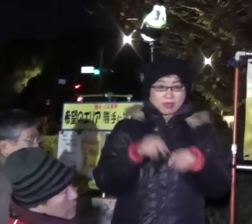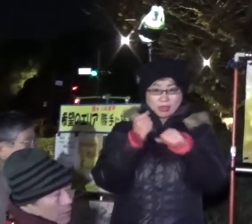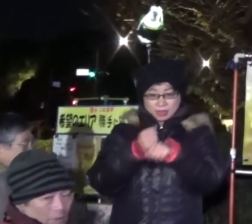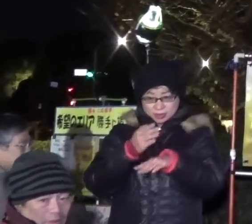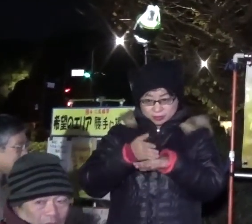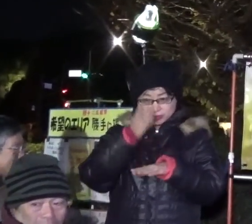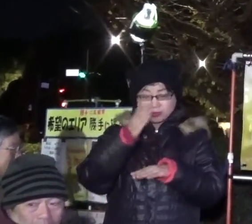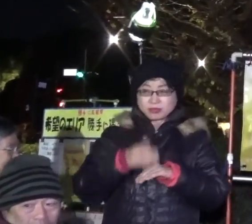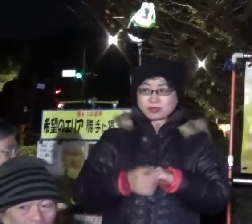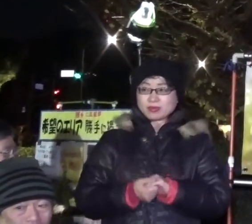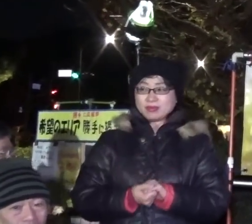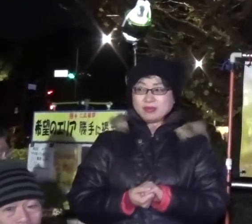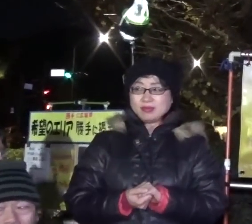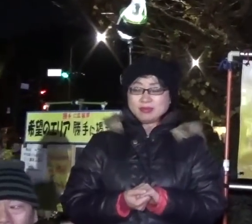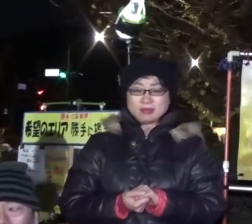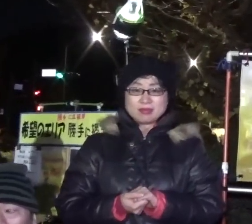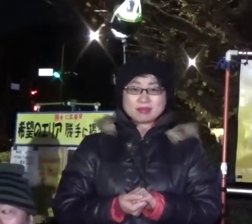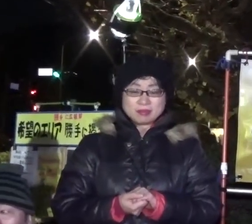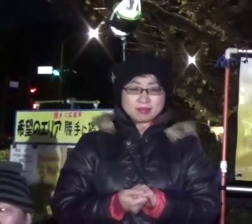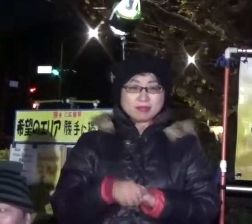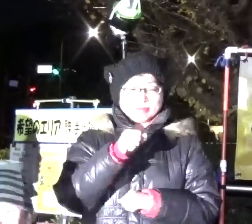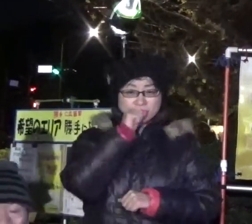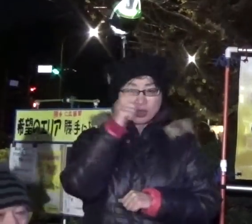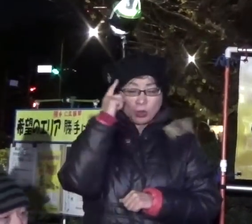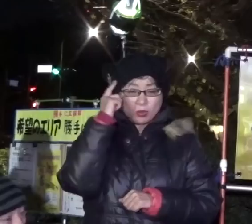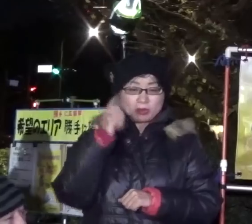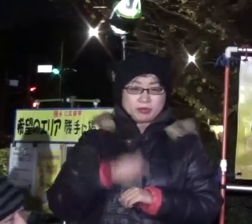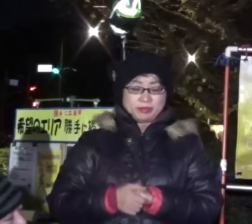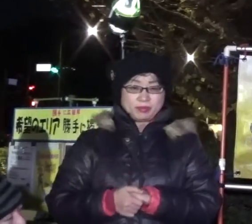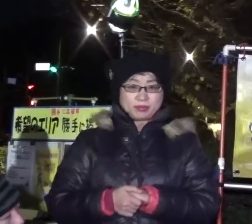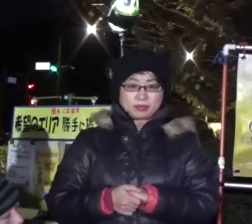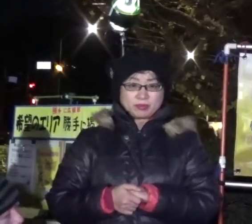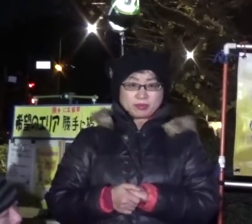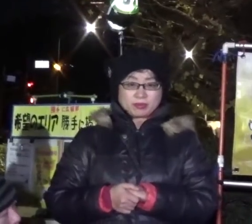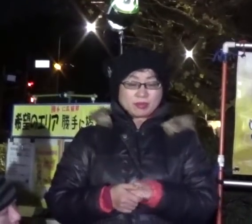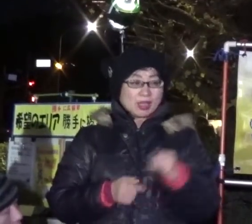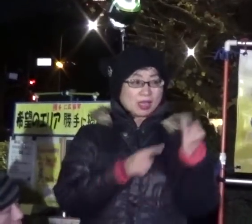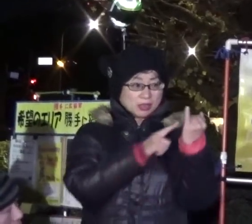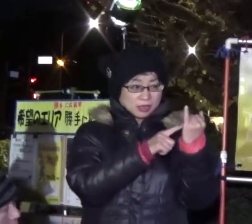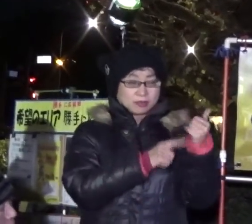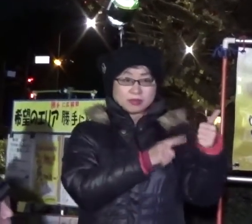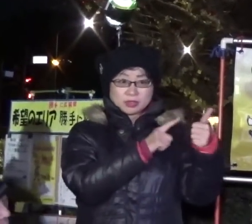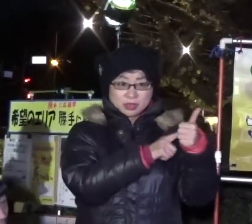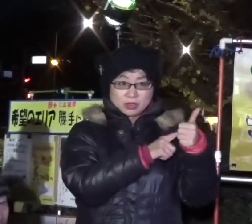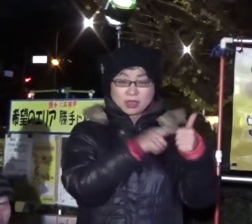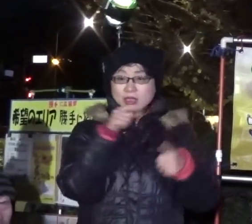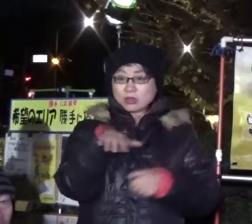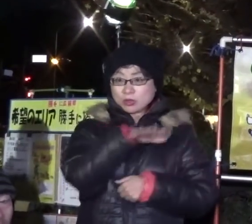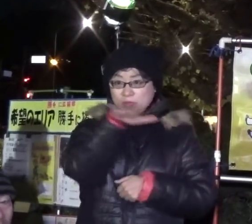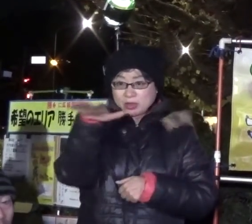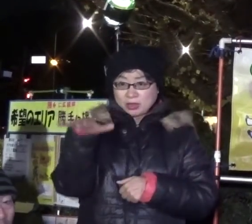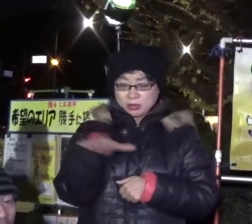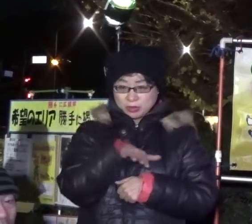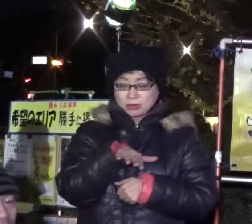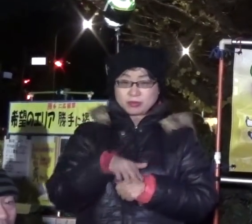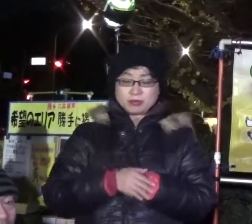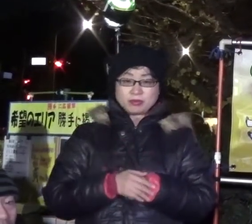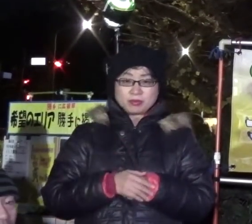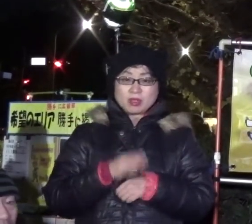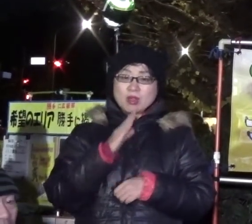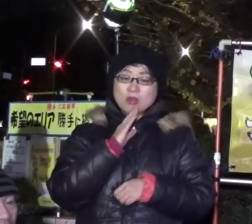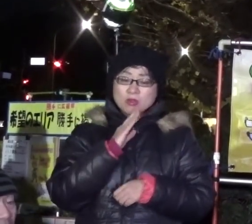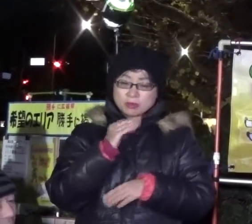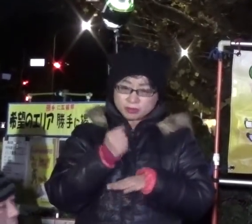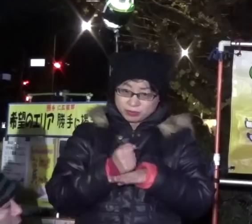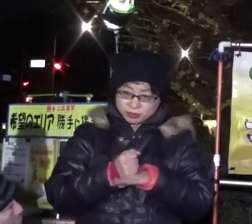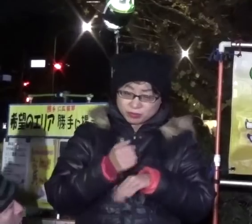の人いらっしゃってくれまして、本当にすごいなと思います。本当に飛鳥さん、二郎さん、それからの希望のエリアのスタッフの皆さん、本当にお疲